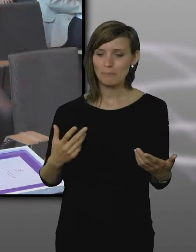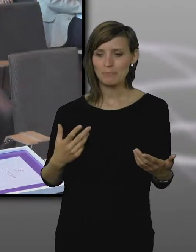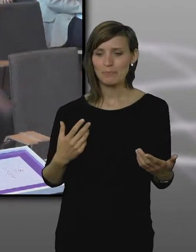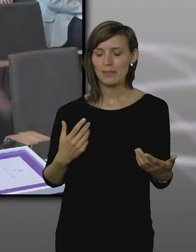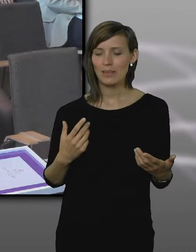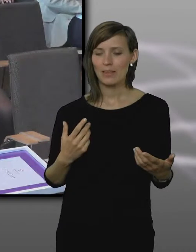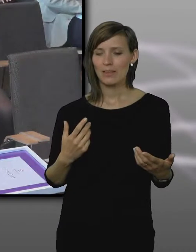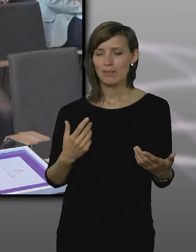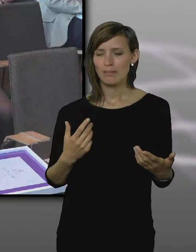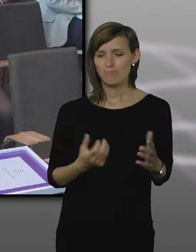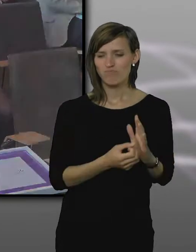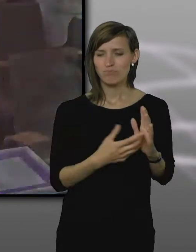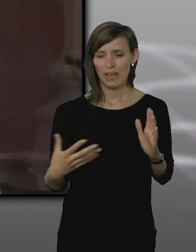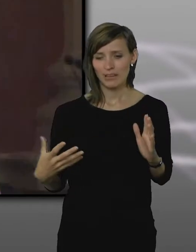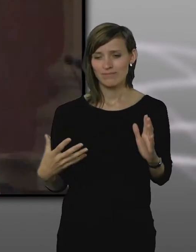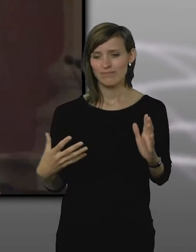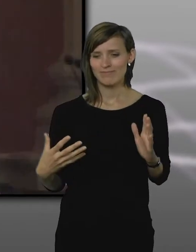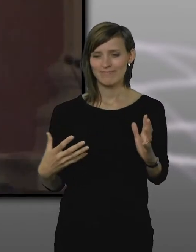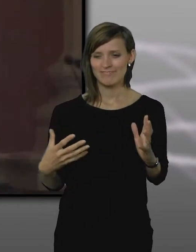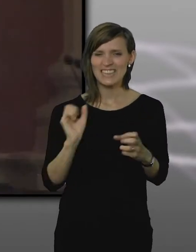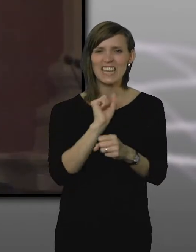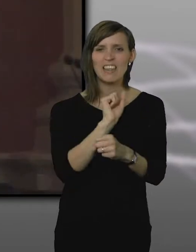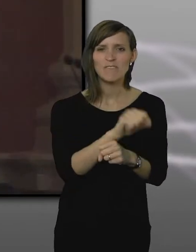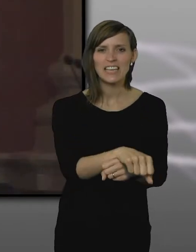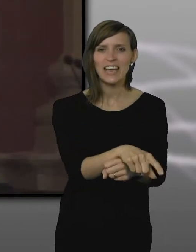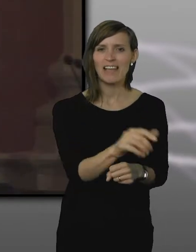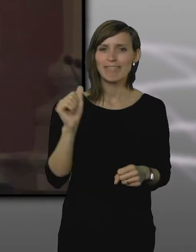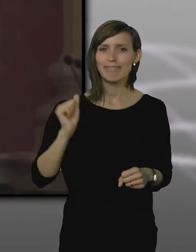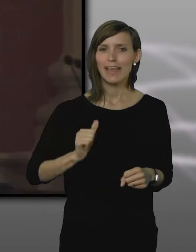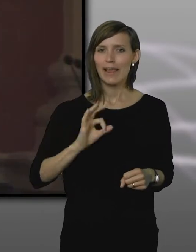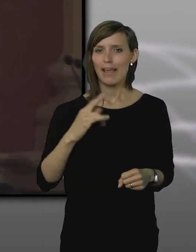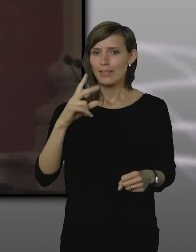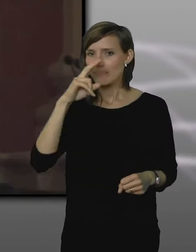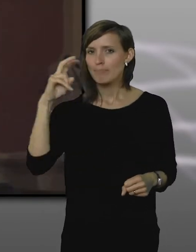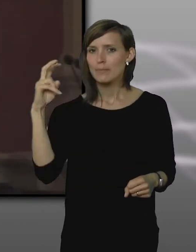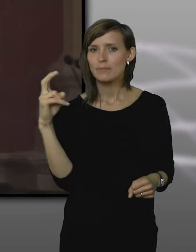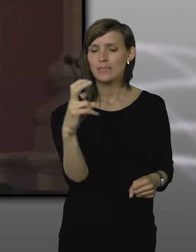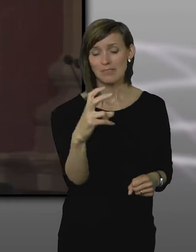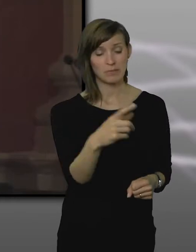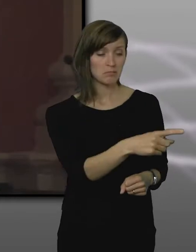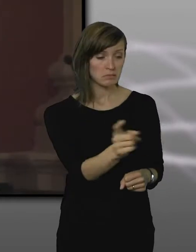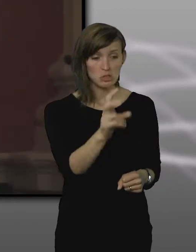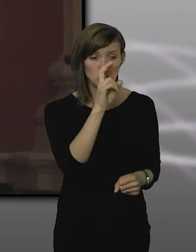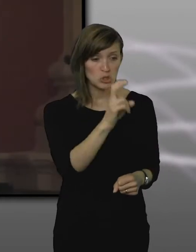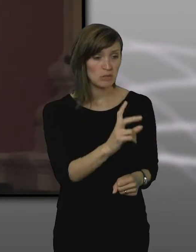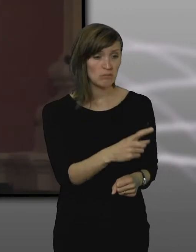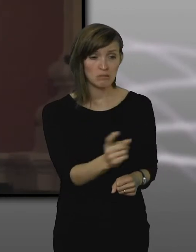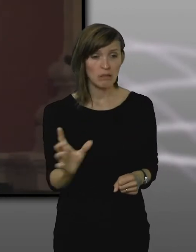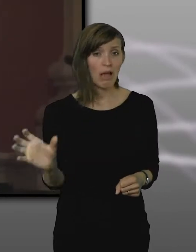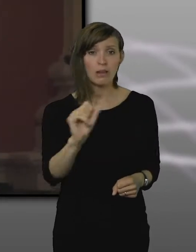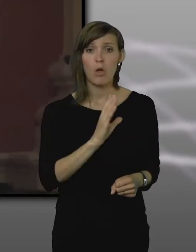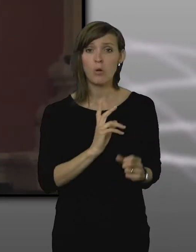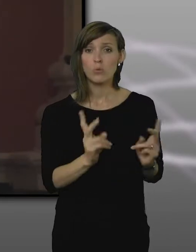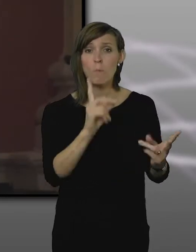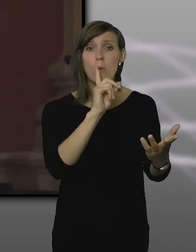tillgänglighets... Det som ni alla verkar ha som mål, att få med öka tillgängligheten med hjälp av tekniken. Vi